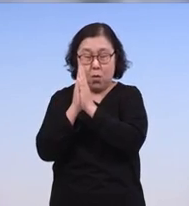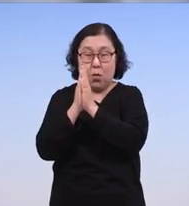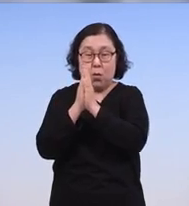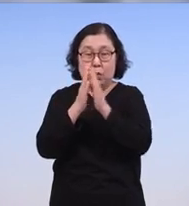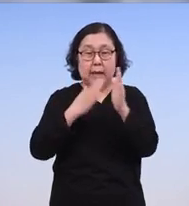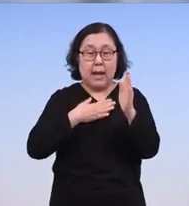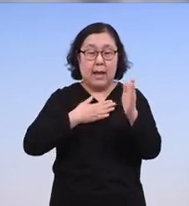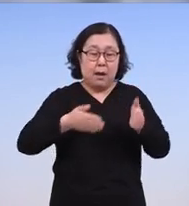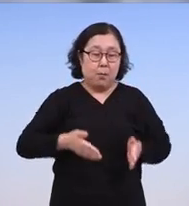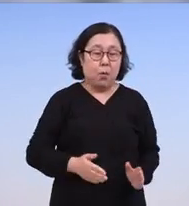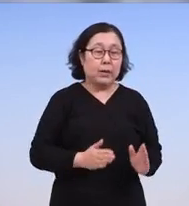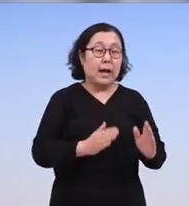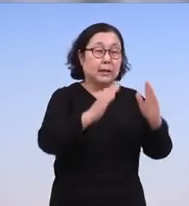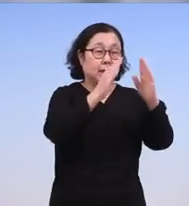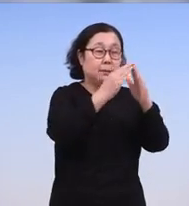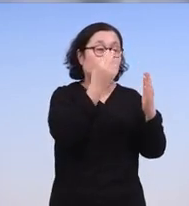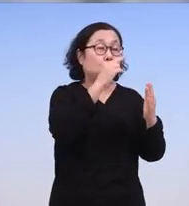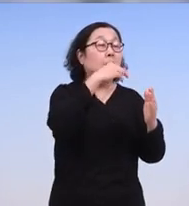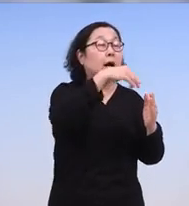있거든요.